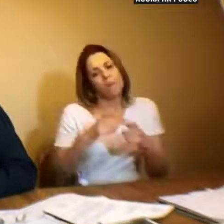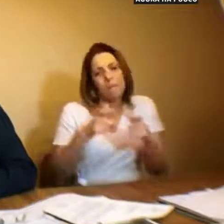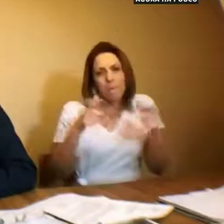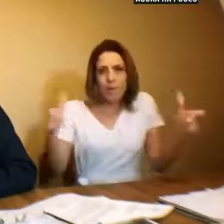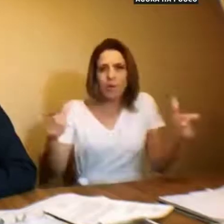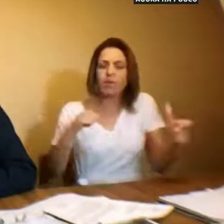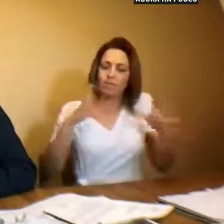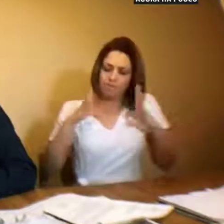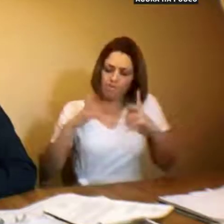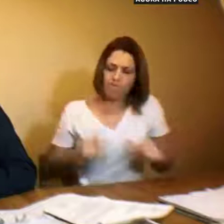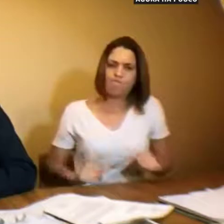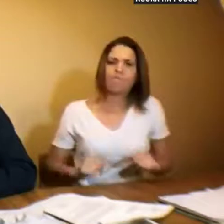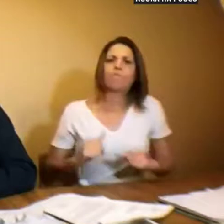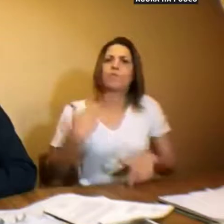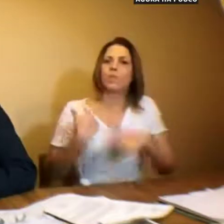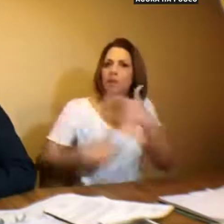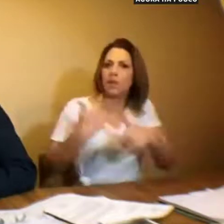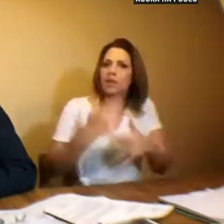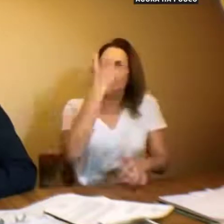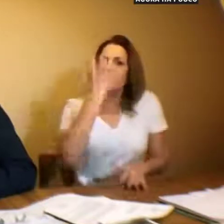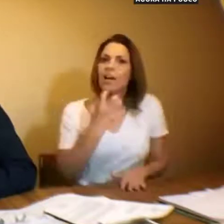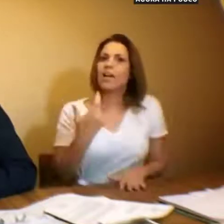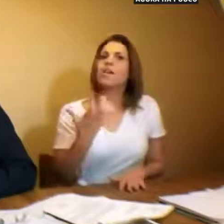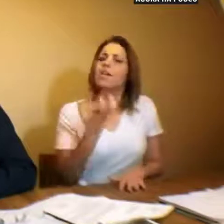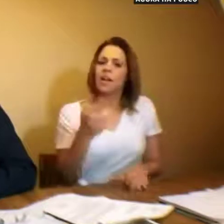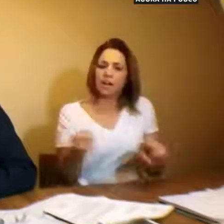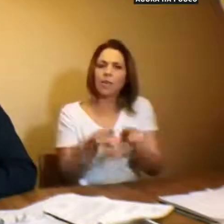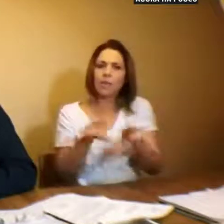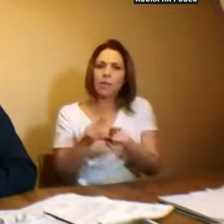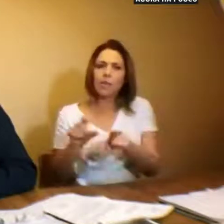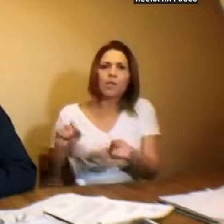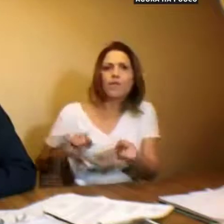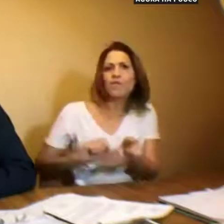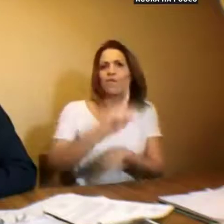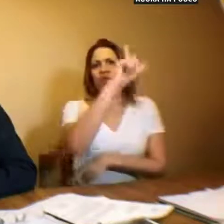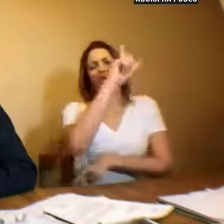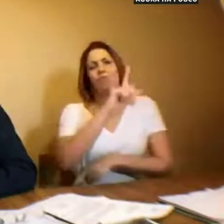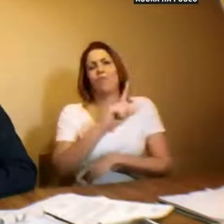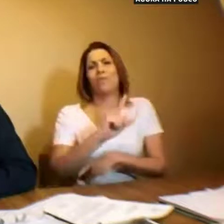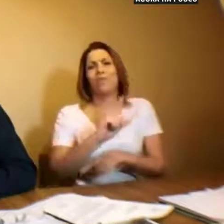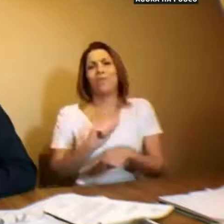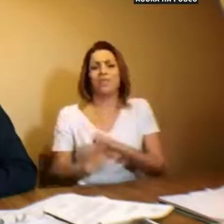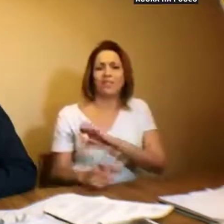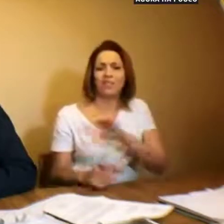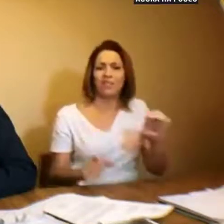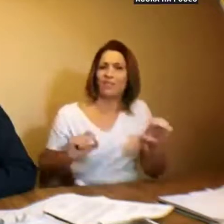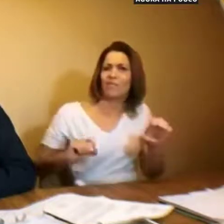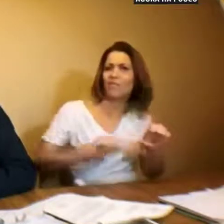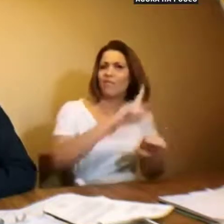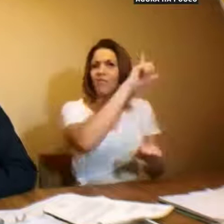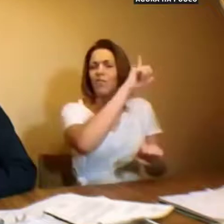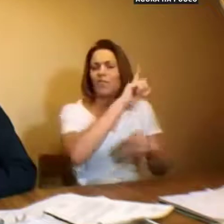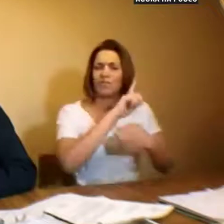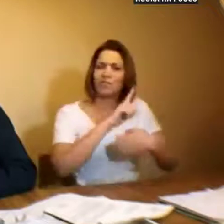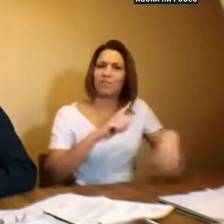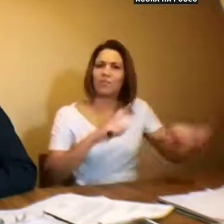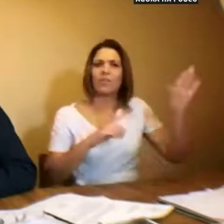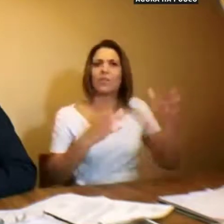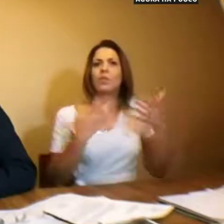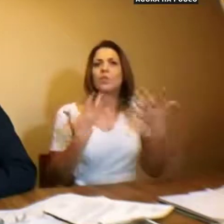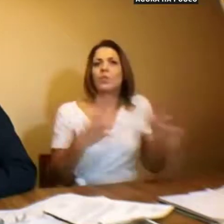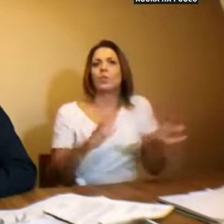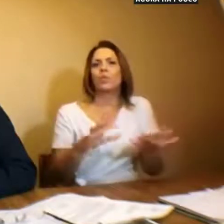trabalhadoras, e querem também ficar livre daquele velho jugo, da velha política do toma lá, dá